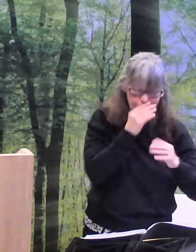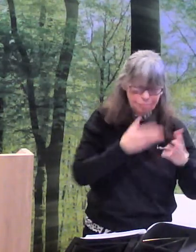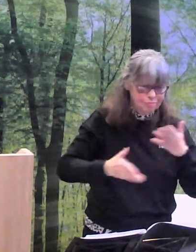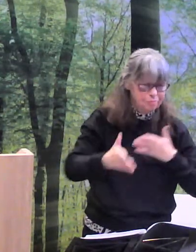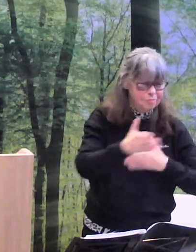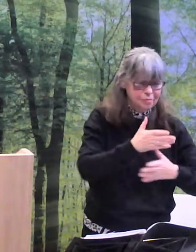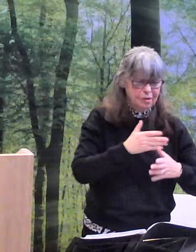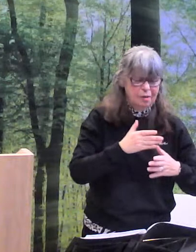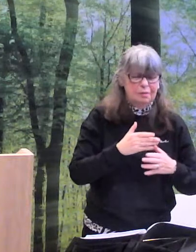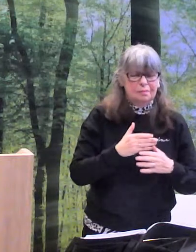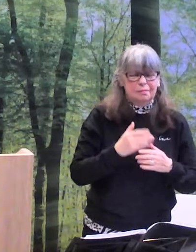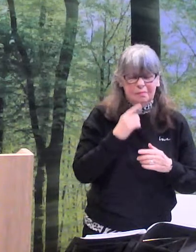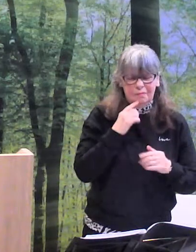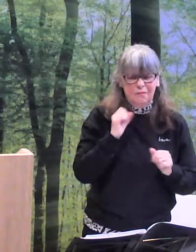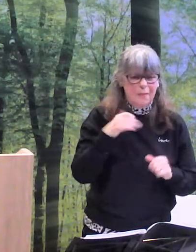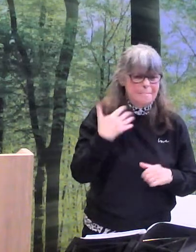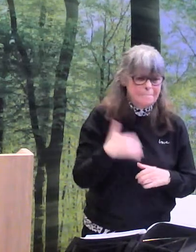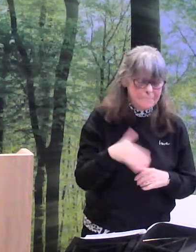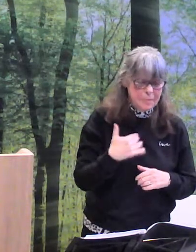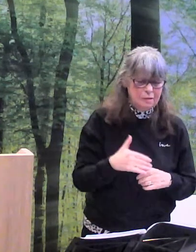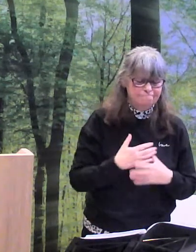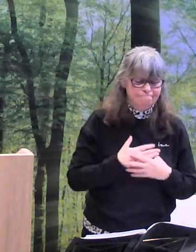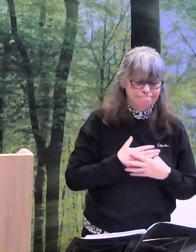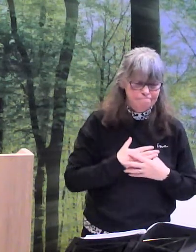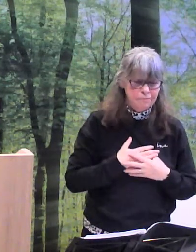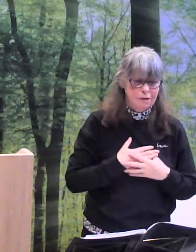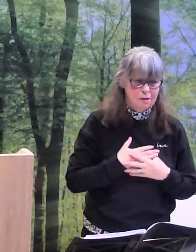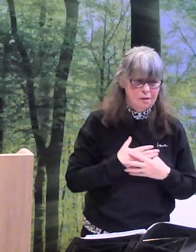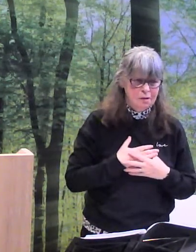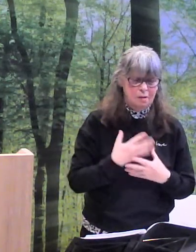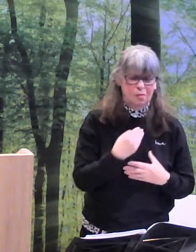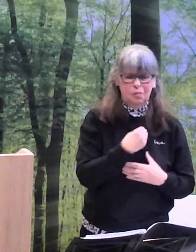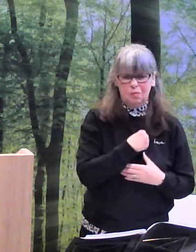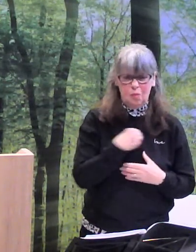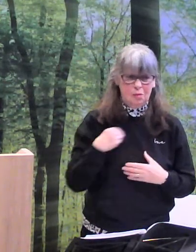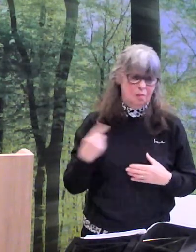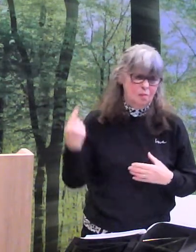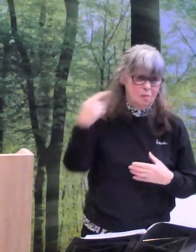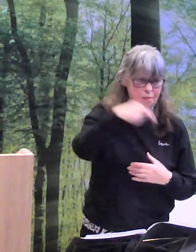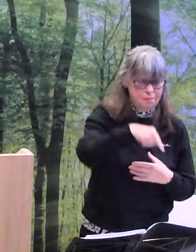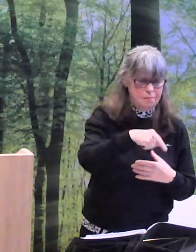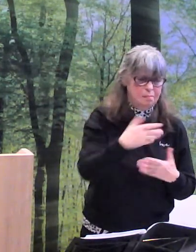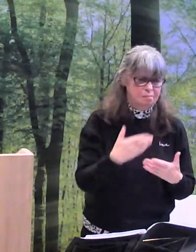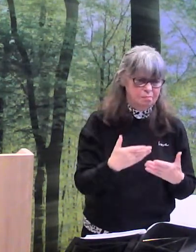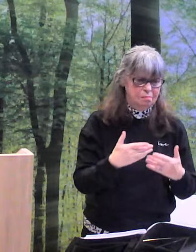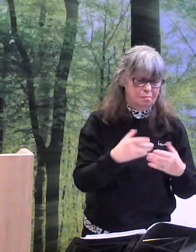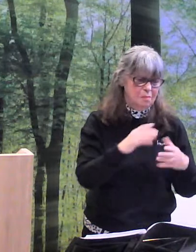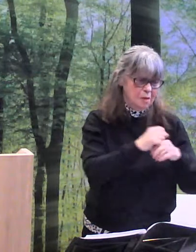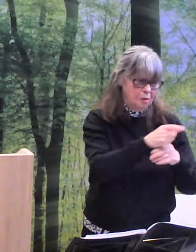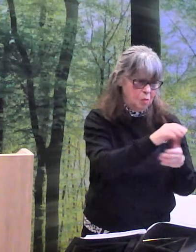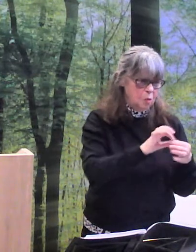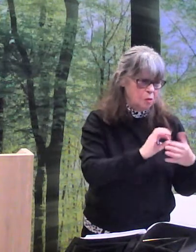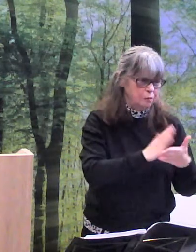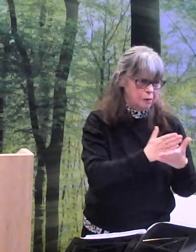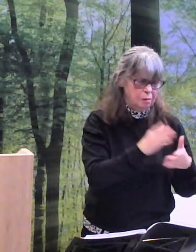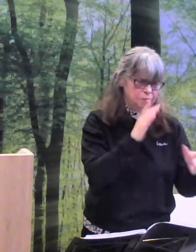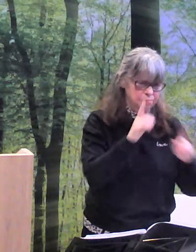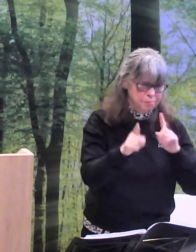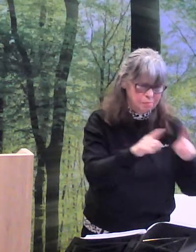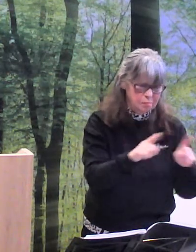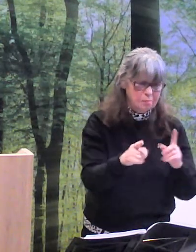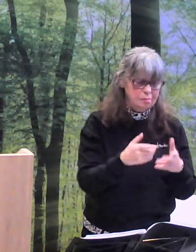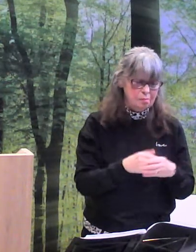verfrist. En we toch samen goed kunnen communiceren. Maar hij zei dat hij heel veel pijn had. Toen de dokter